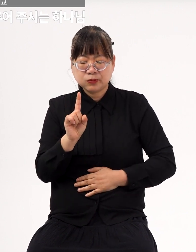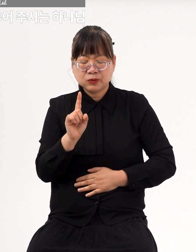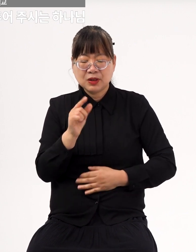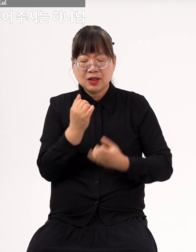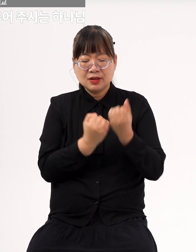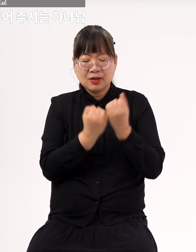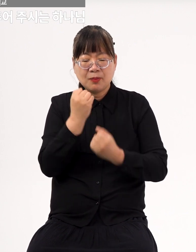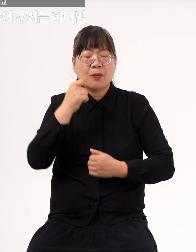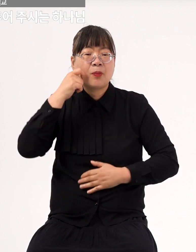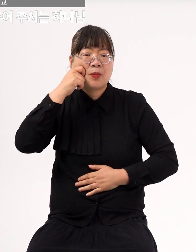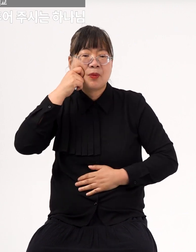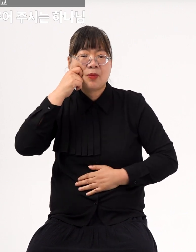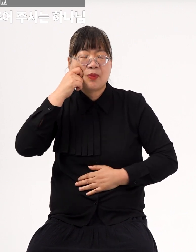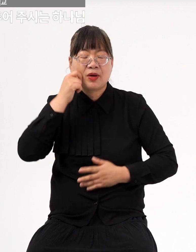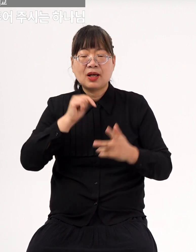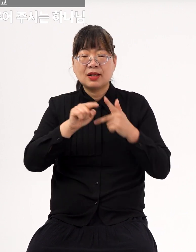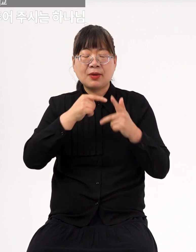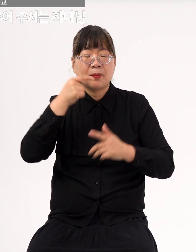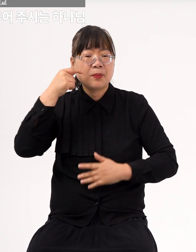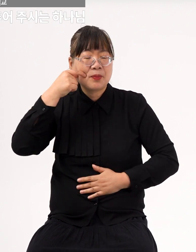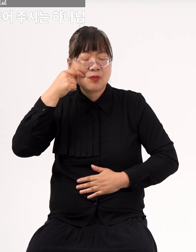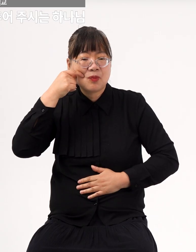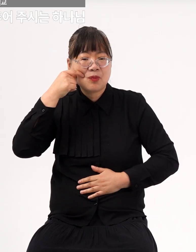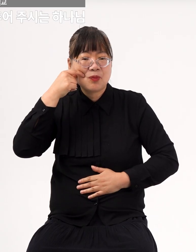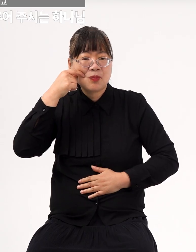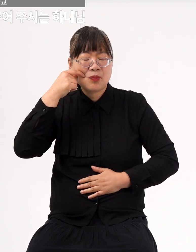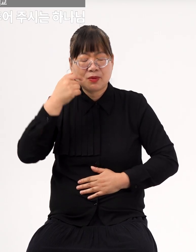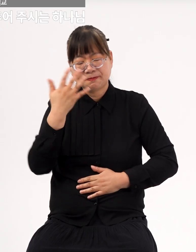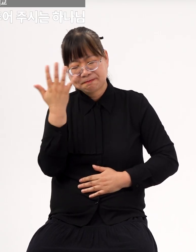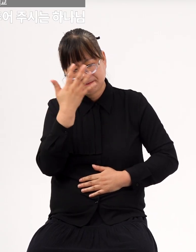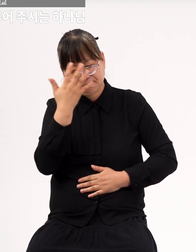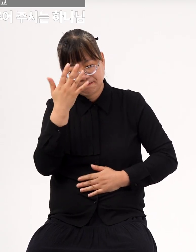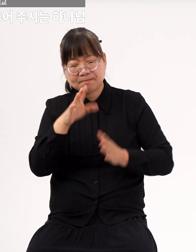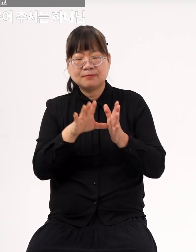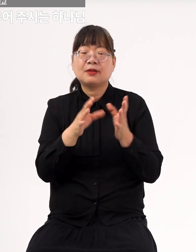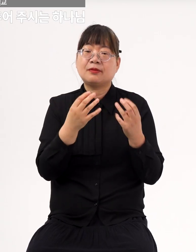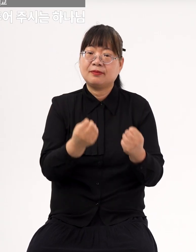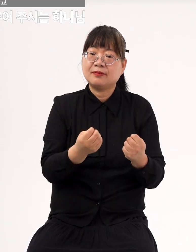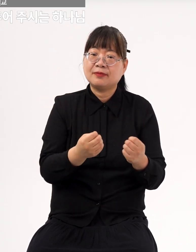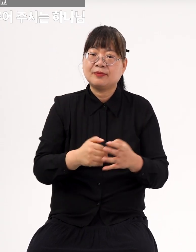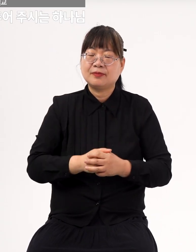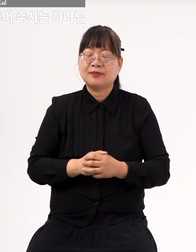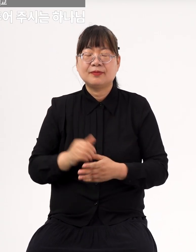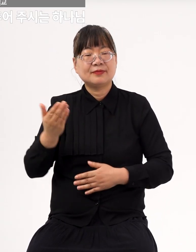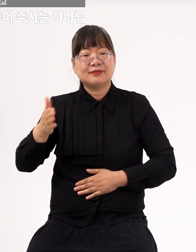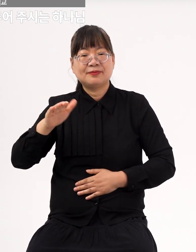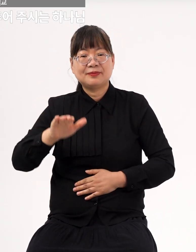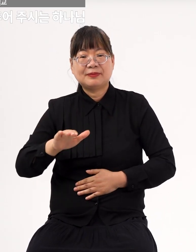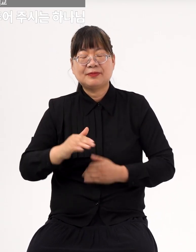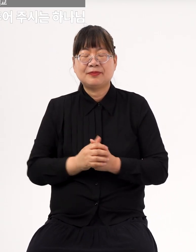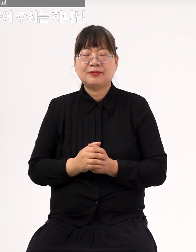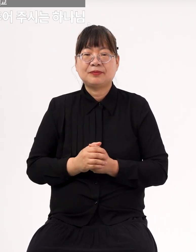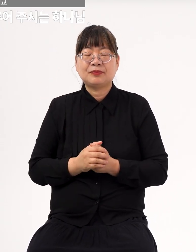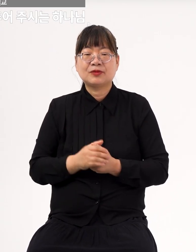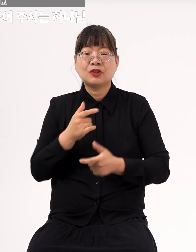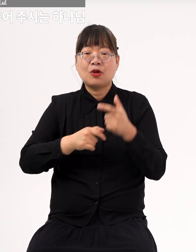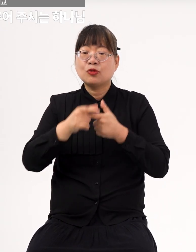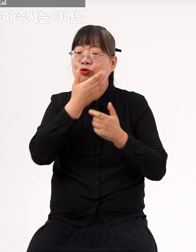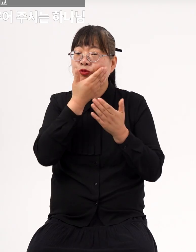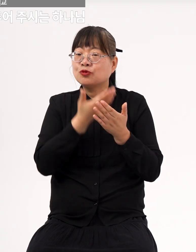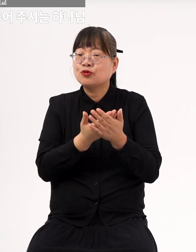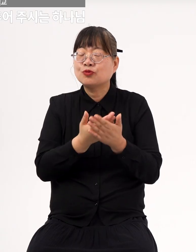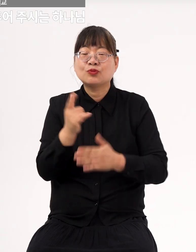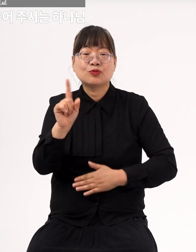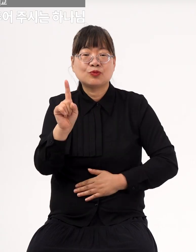안 되고 선뜻 이해도 안 되고 모호해질 때가 많아요. 그렇지만 더 중요한